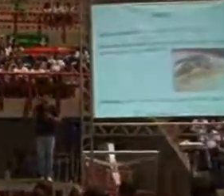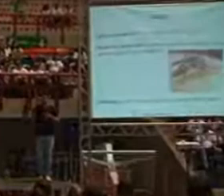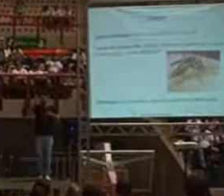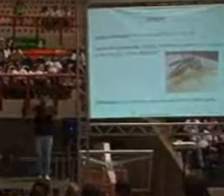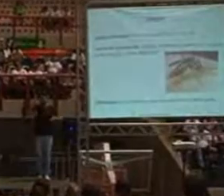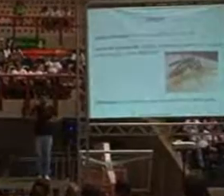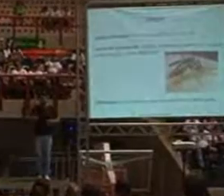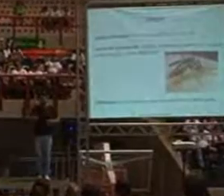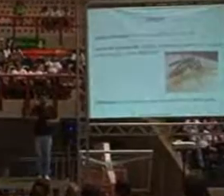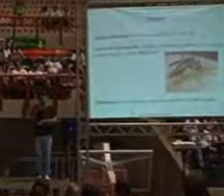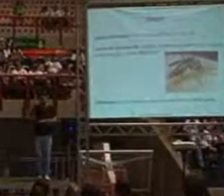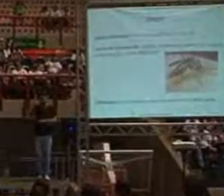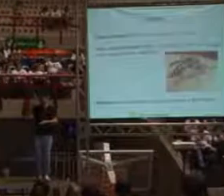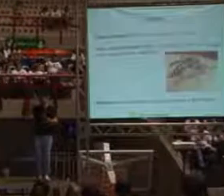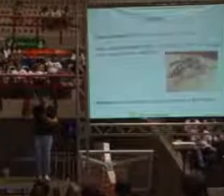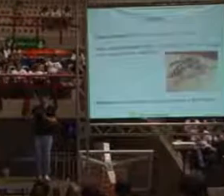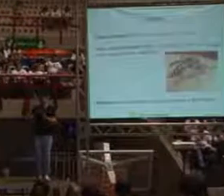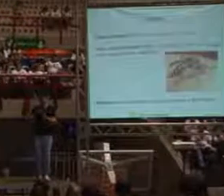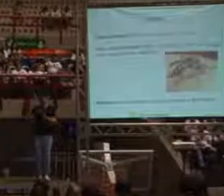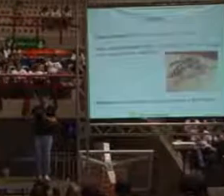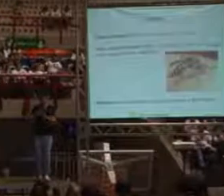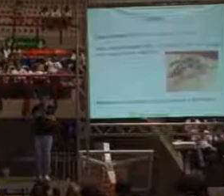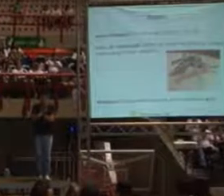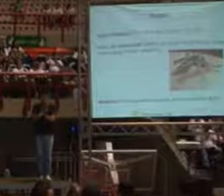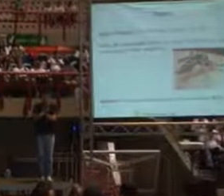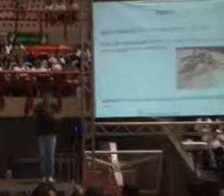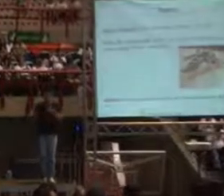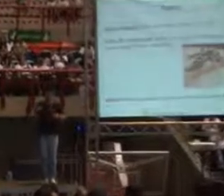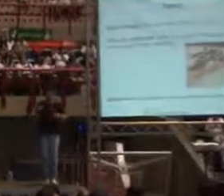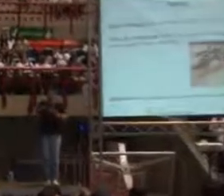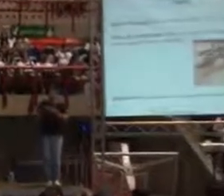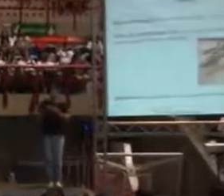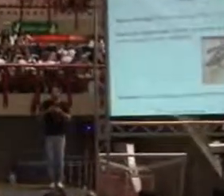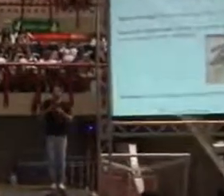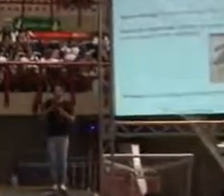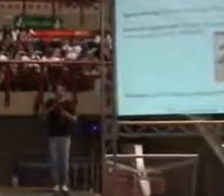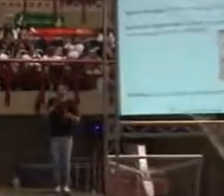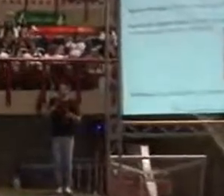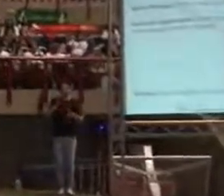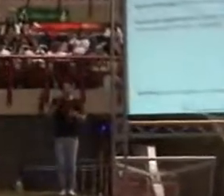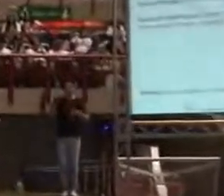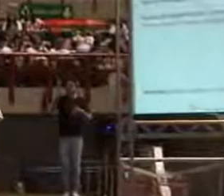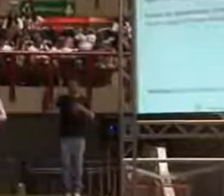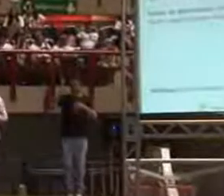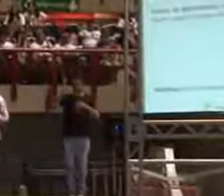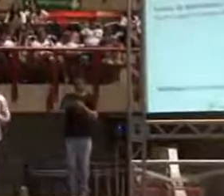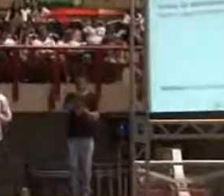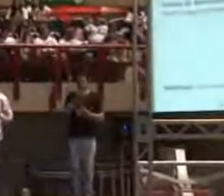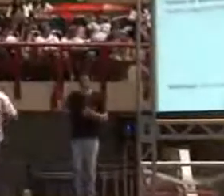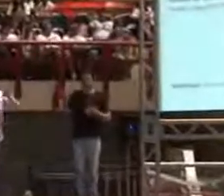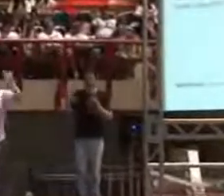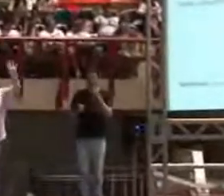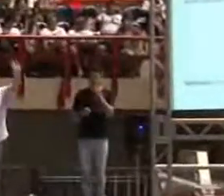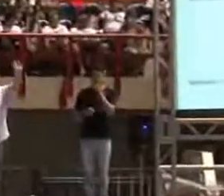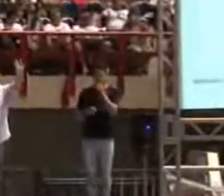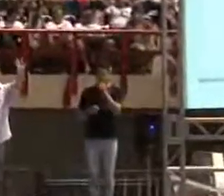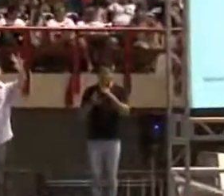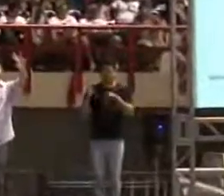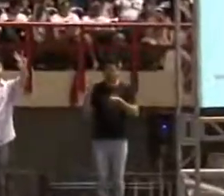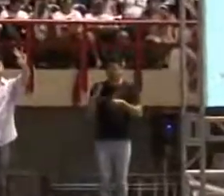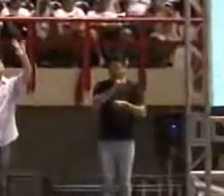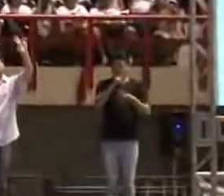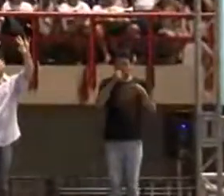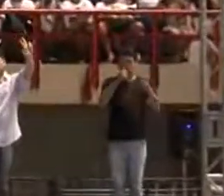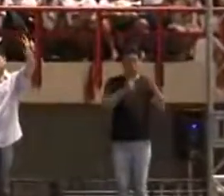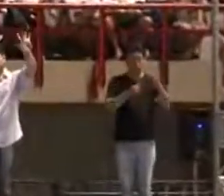toda quebrada, né? Os ossos tudo dolorido. Nós temos quantos tipos de vírus da dengue? 4.